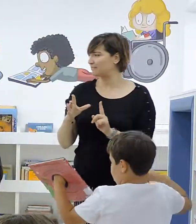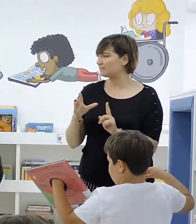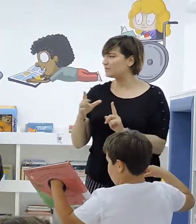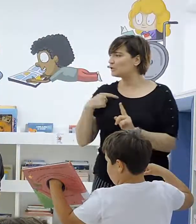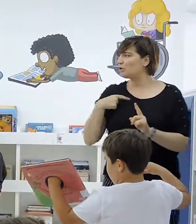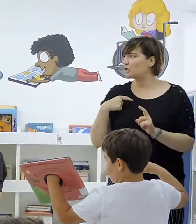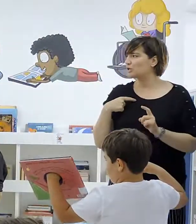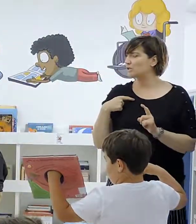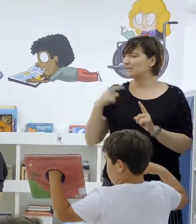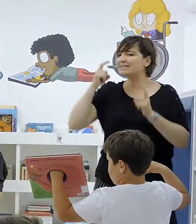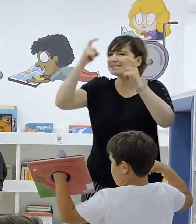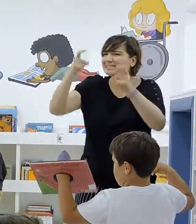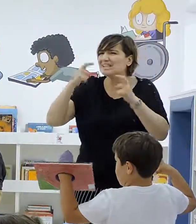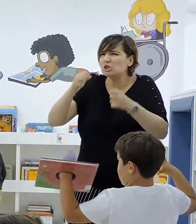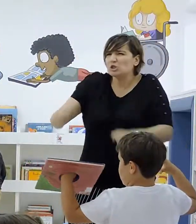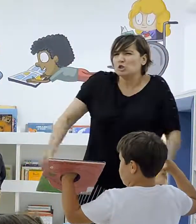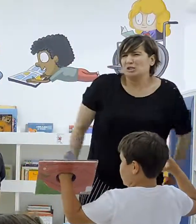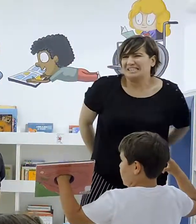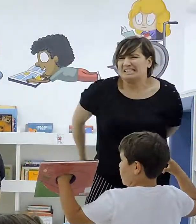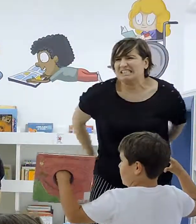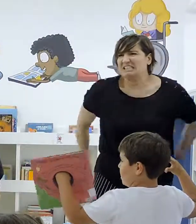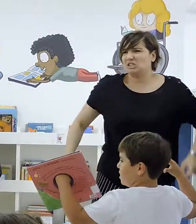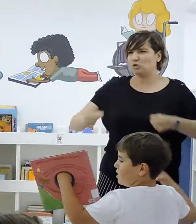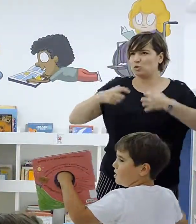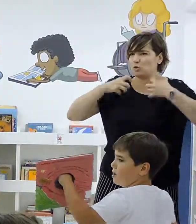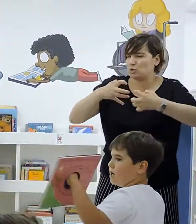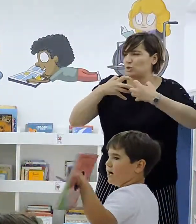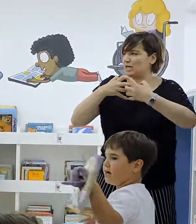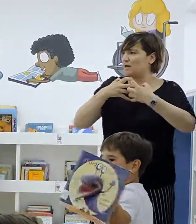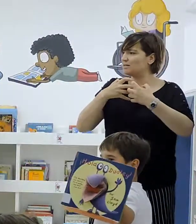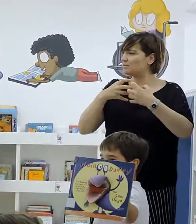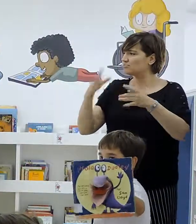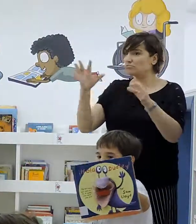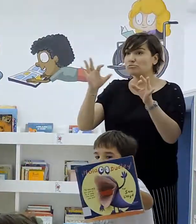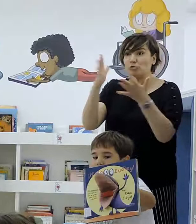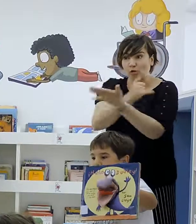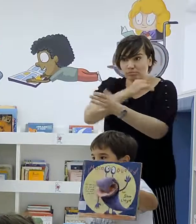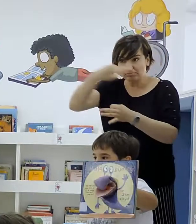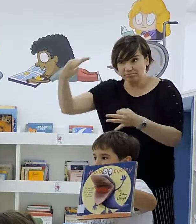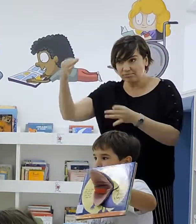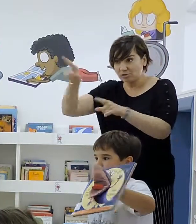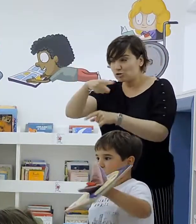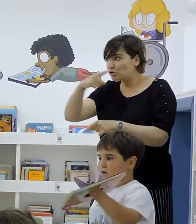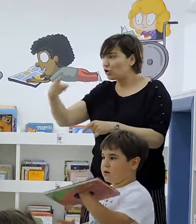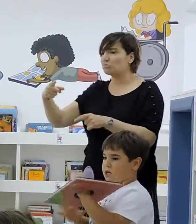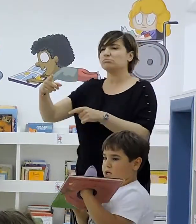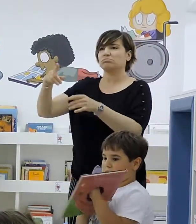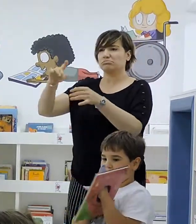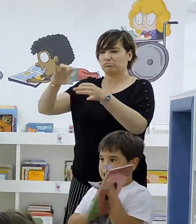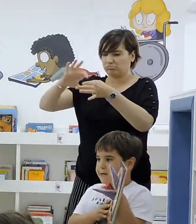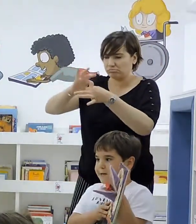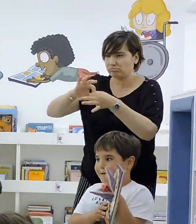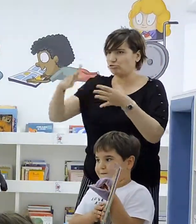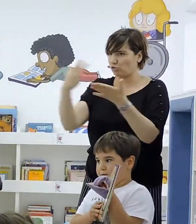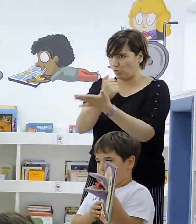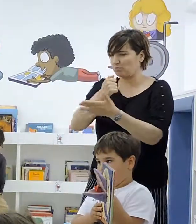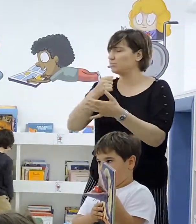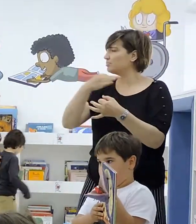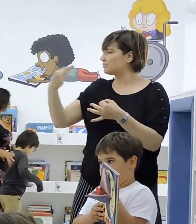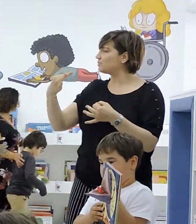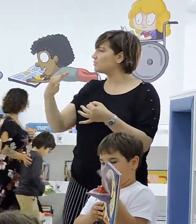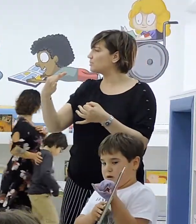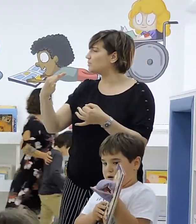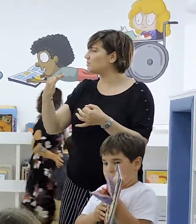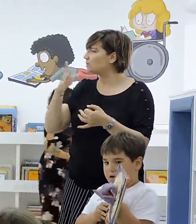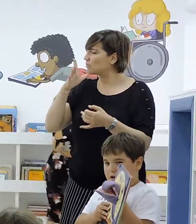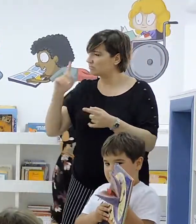Vale, yo voy a tratar de luchar contra las cadenas. Está todo en su sitio, ¿verdad? Chicos. Las cadenas. Hay nada. Vale, pues yo me intento